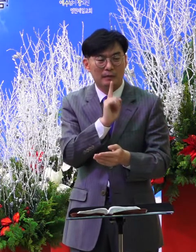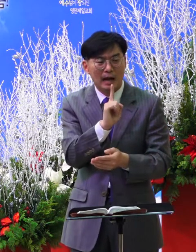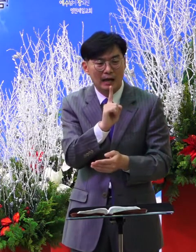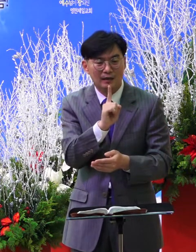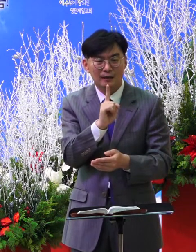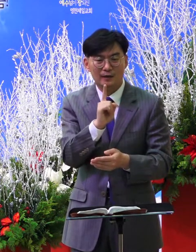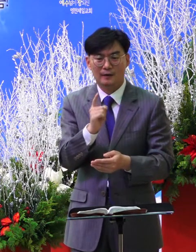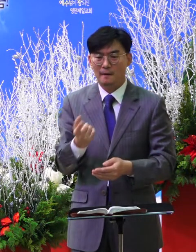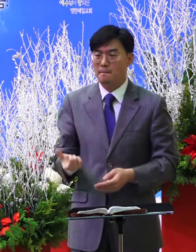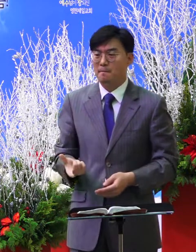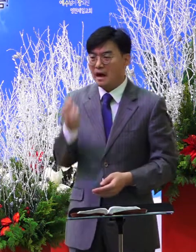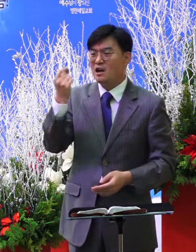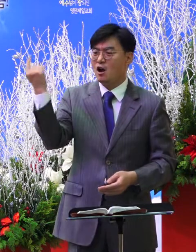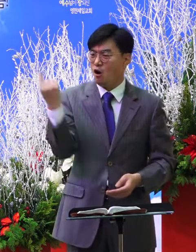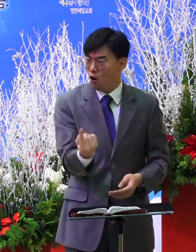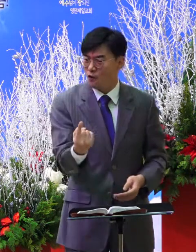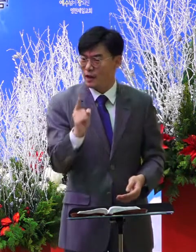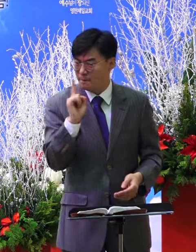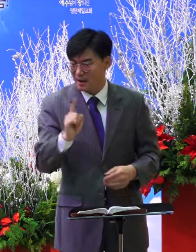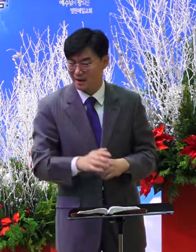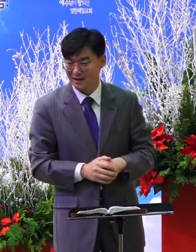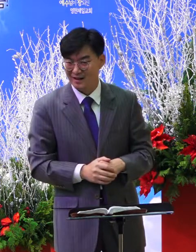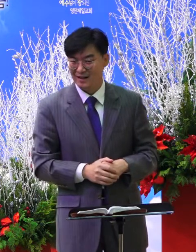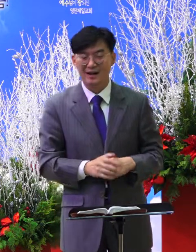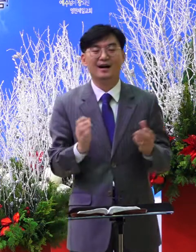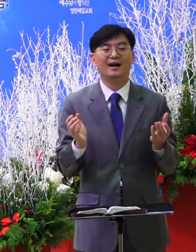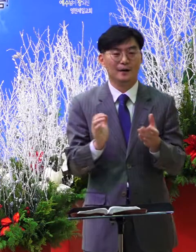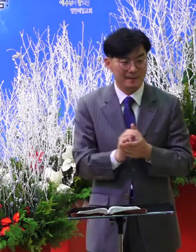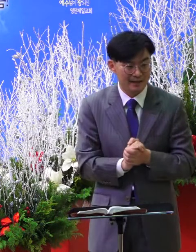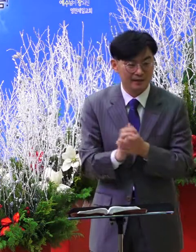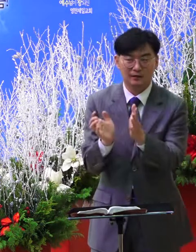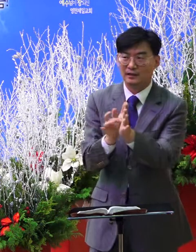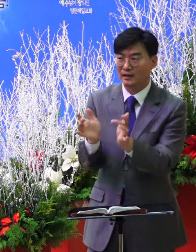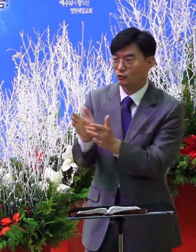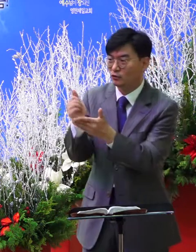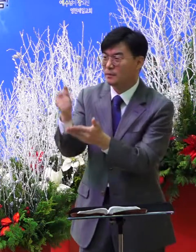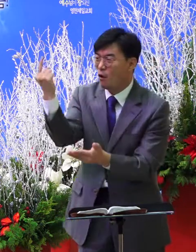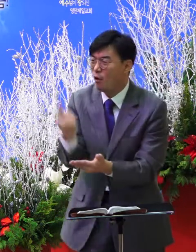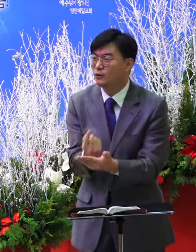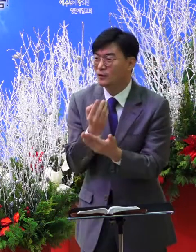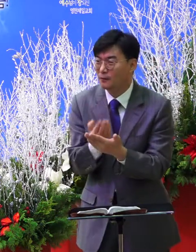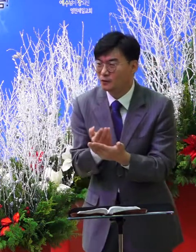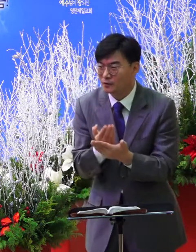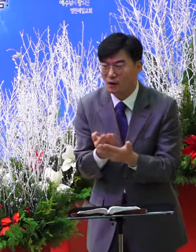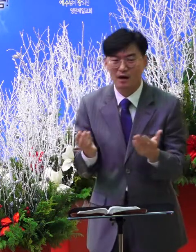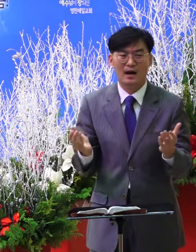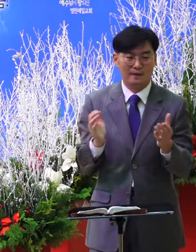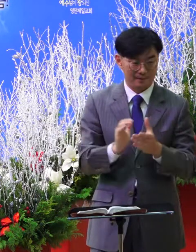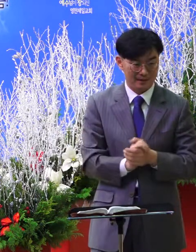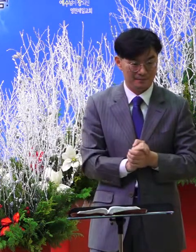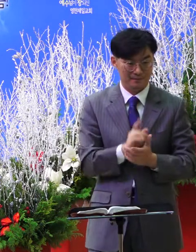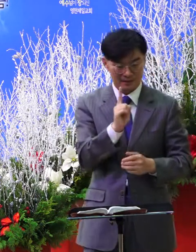하시거늘 아멘 주 예수여 오시옵소서. 아멘 마라나타.